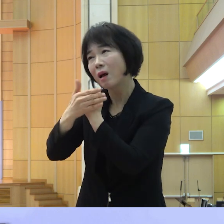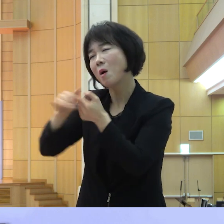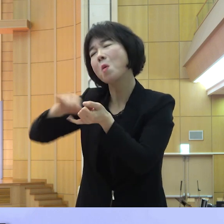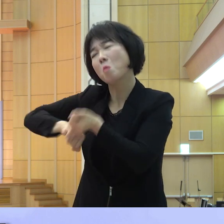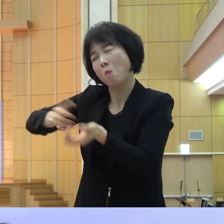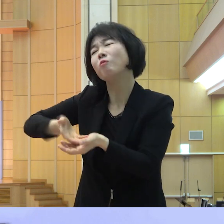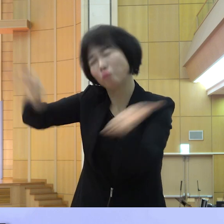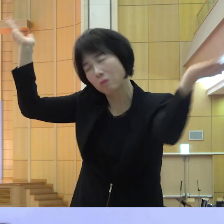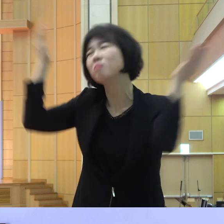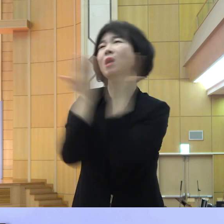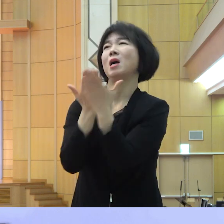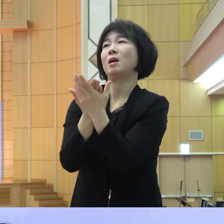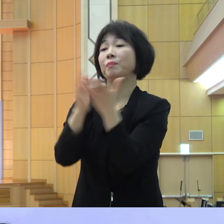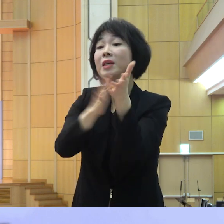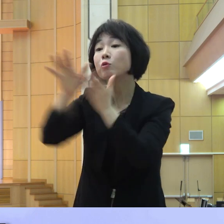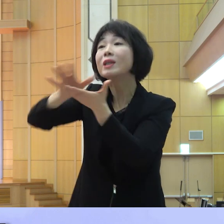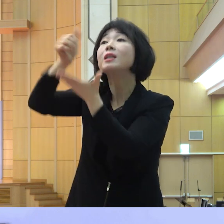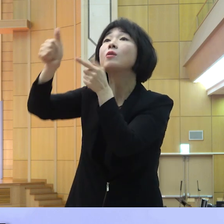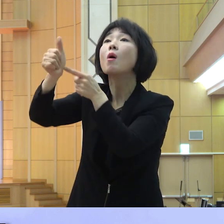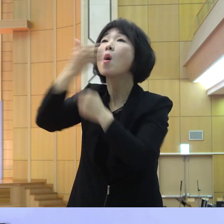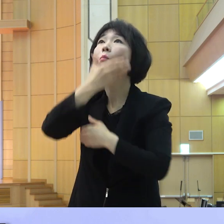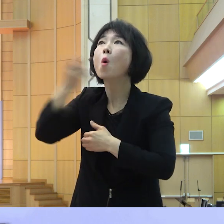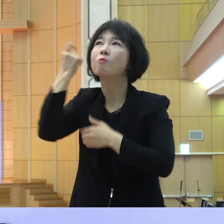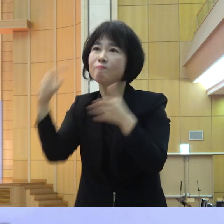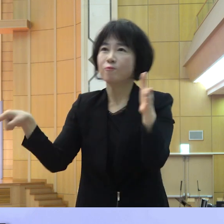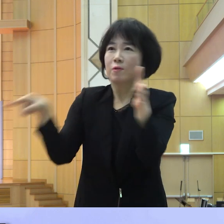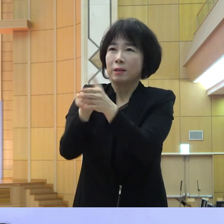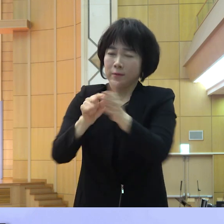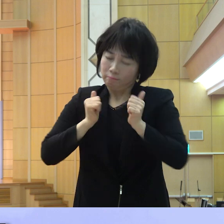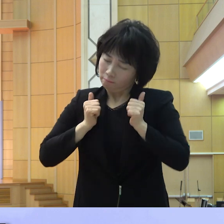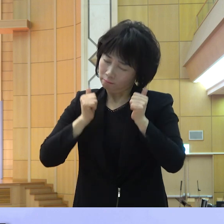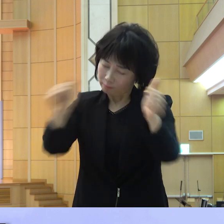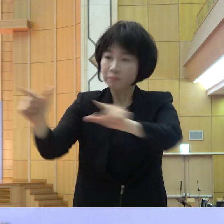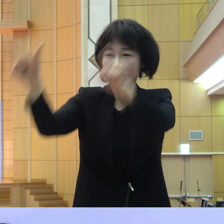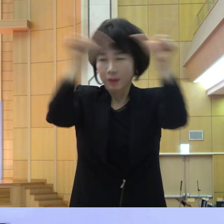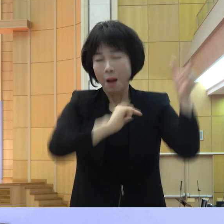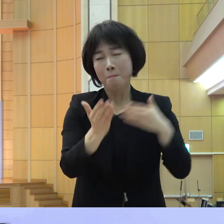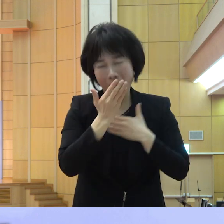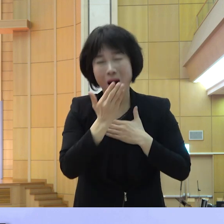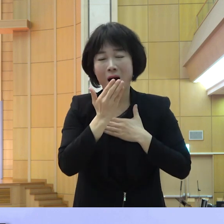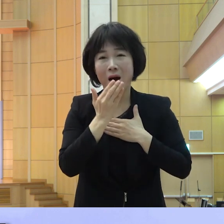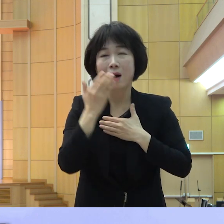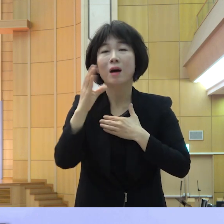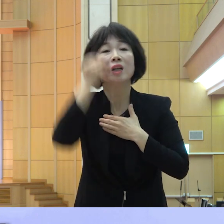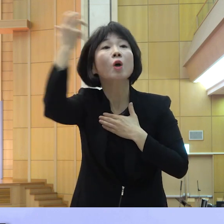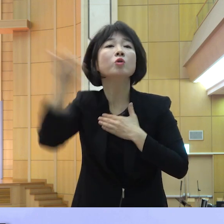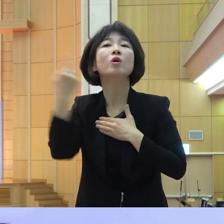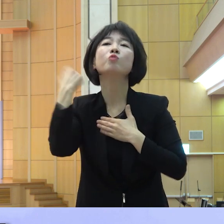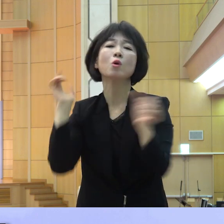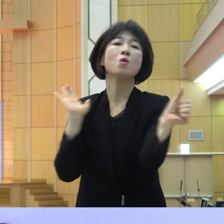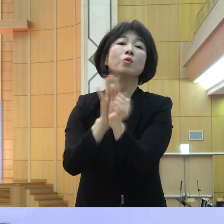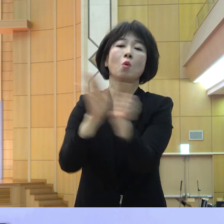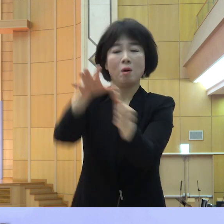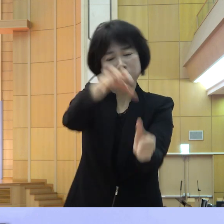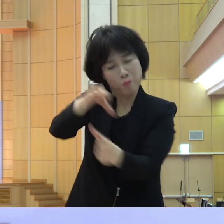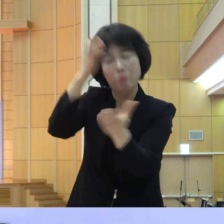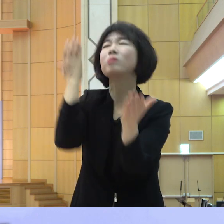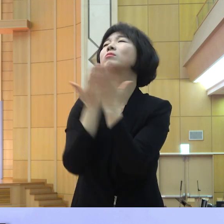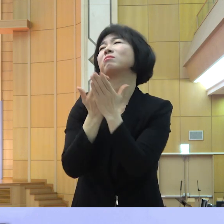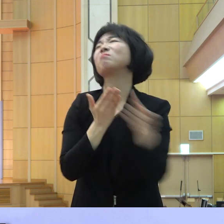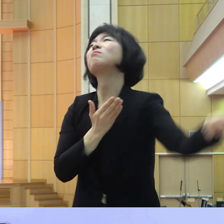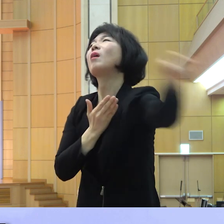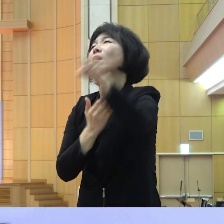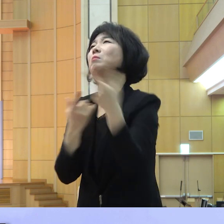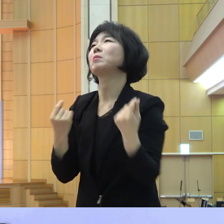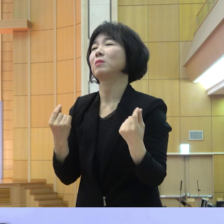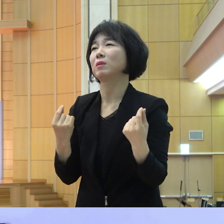역사하여 주셔서 예수 그리스도의 복음을 위해서 살아갈 수 있도록 성령께서 역사하시고